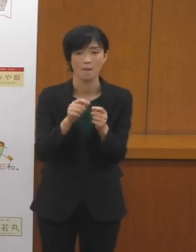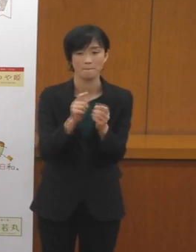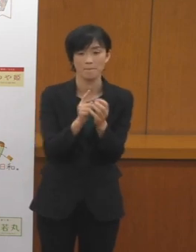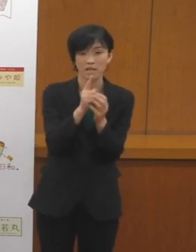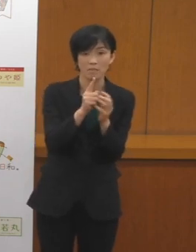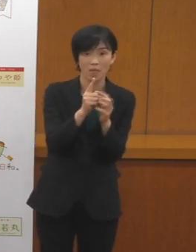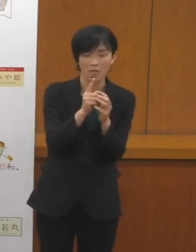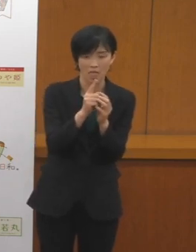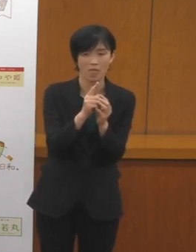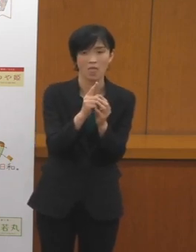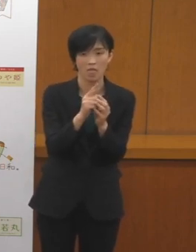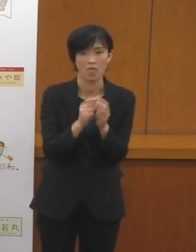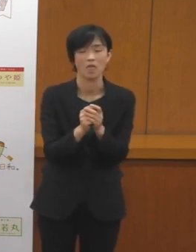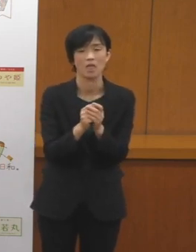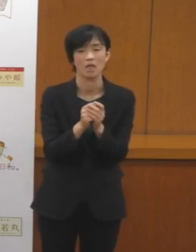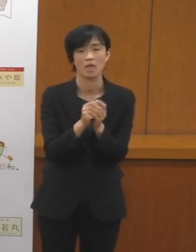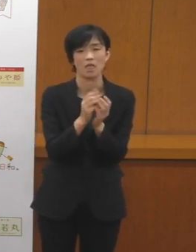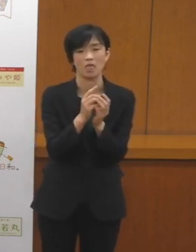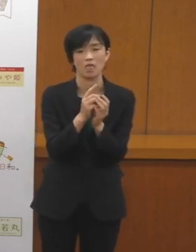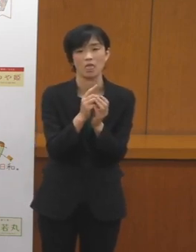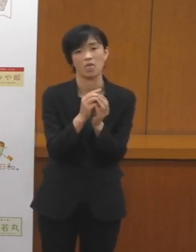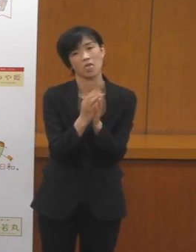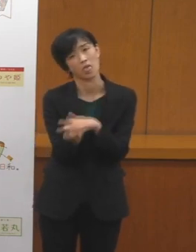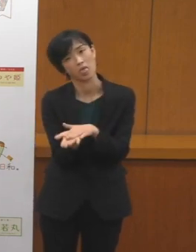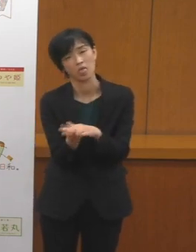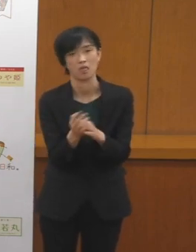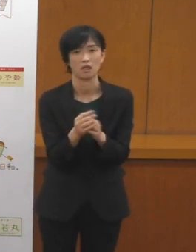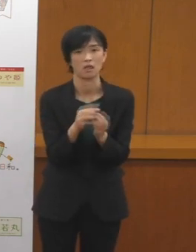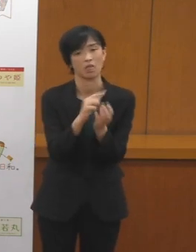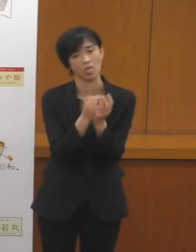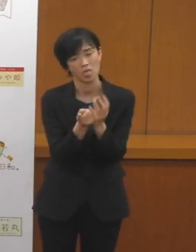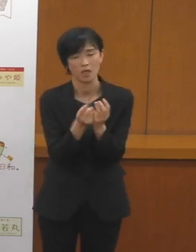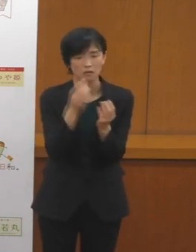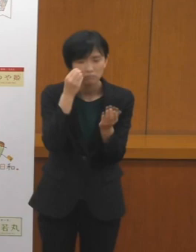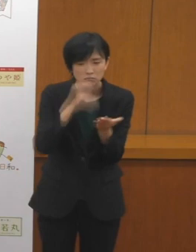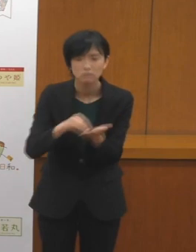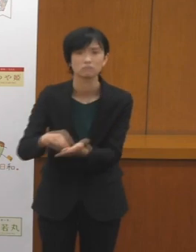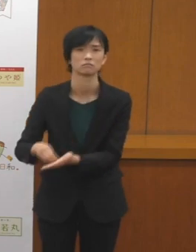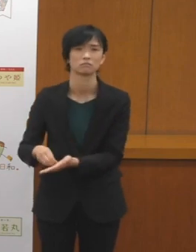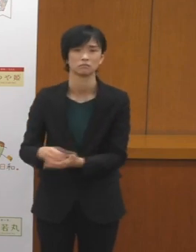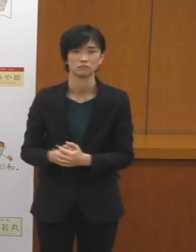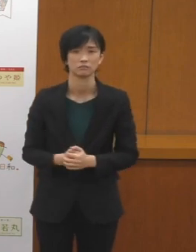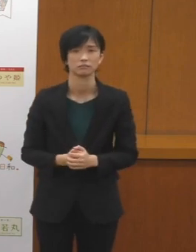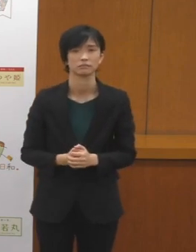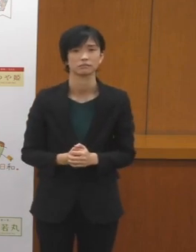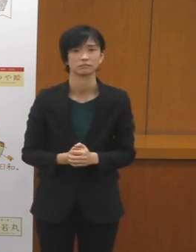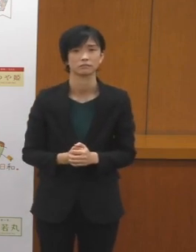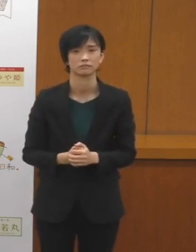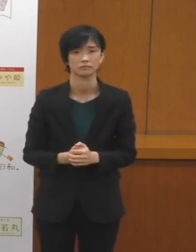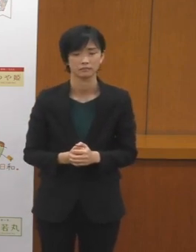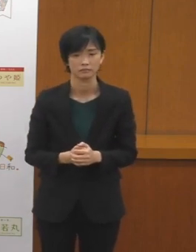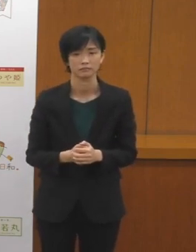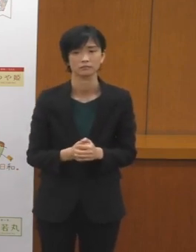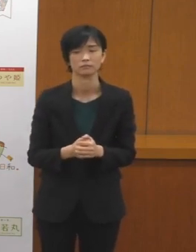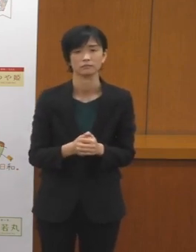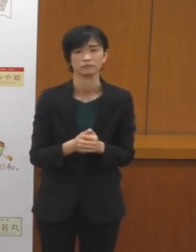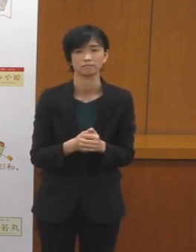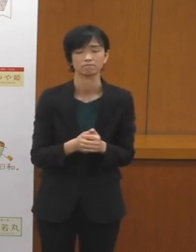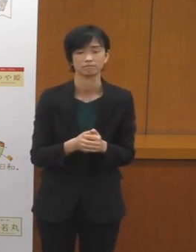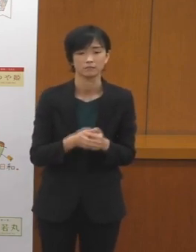のこし枯れて死ぬと書くんですけど個人が確認されております一つには